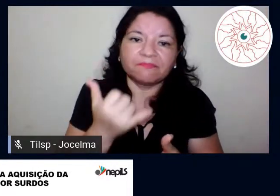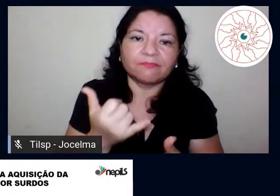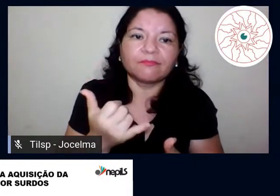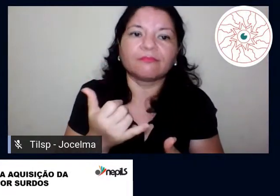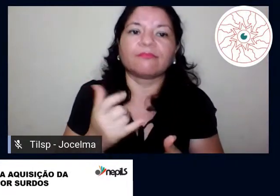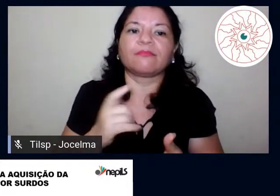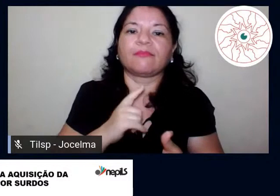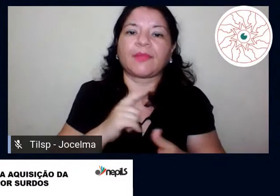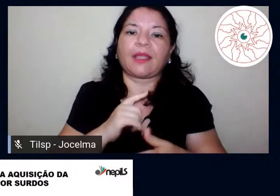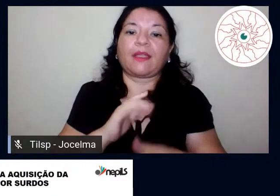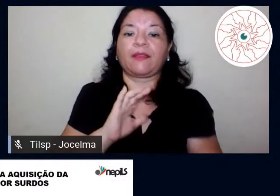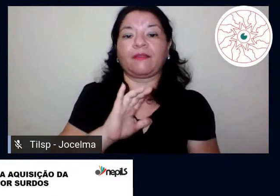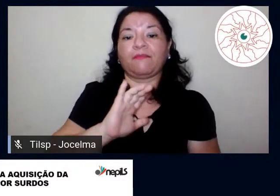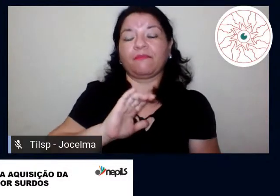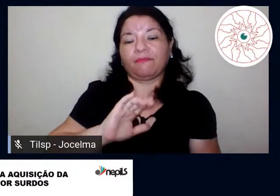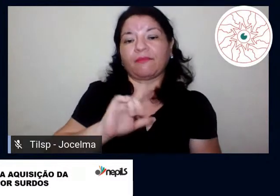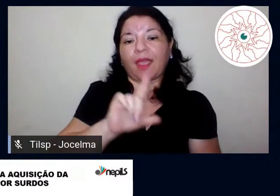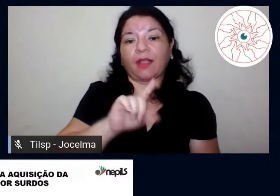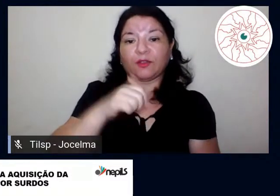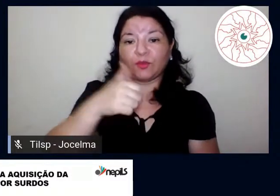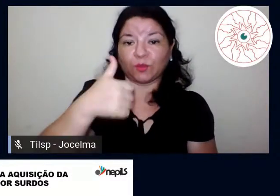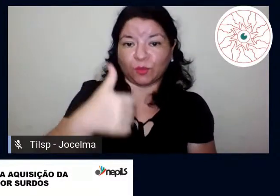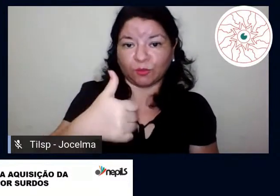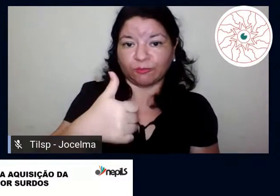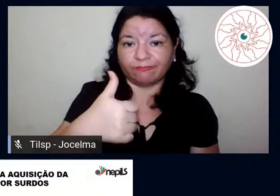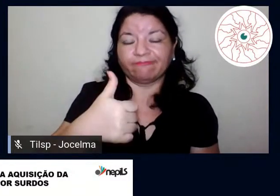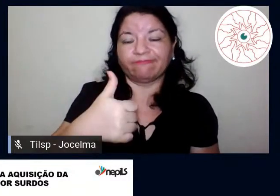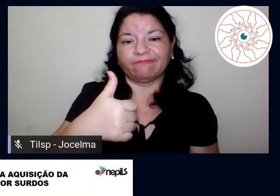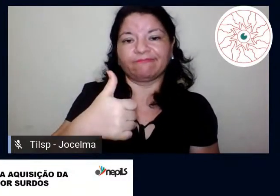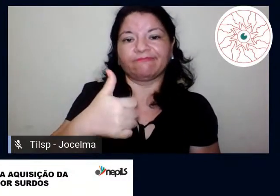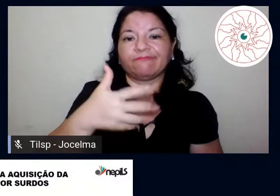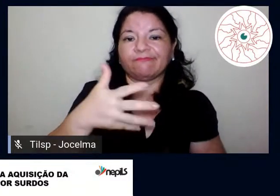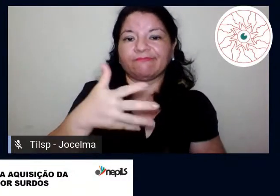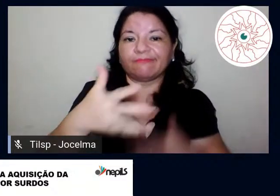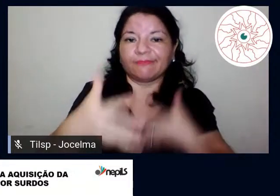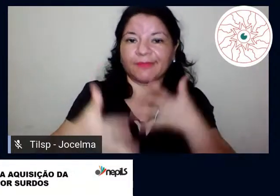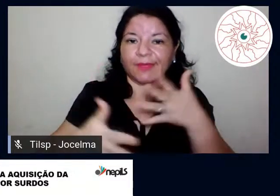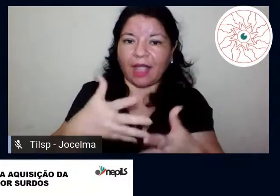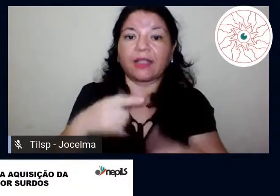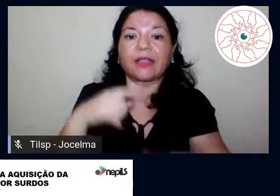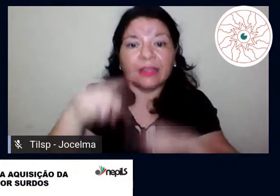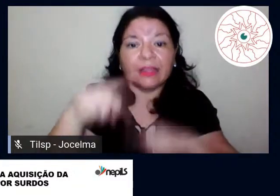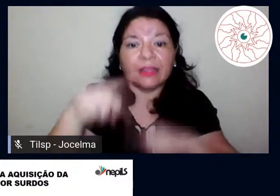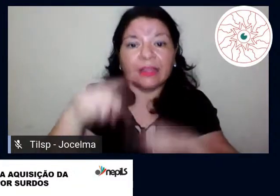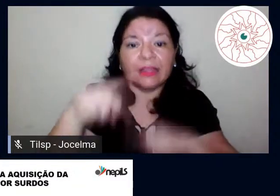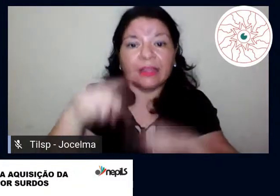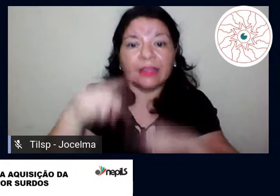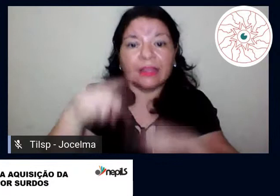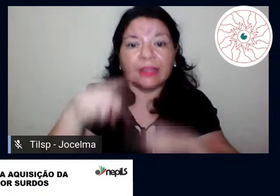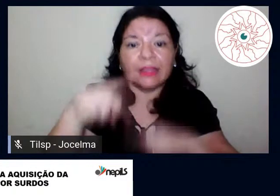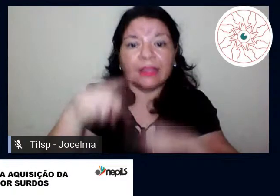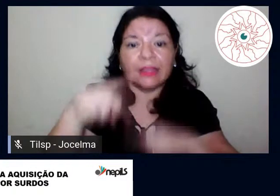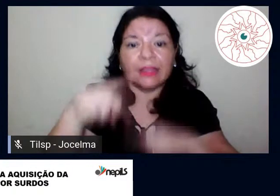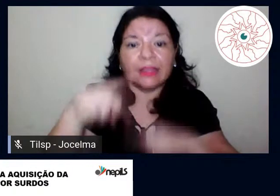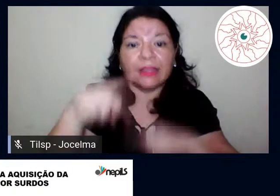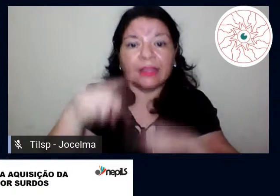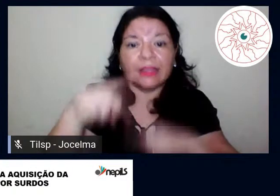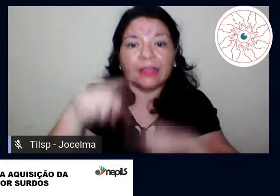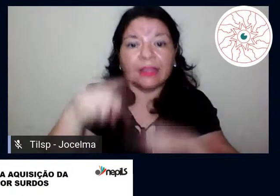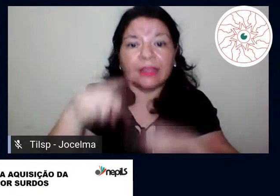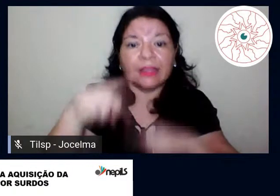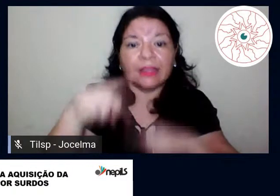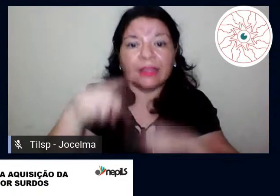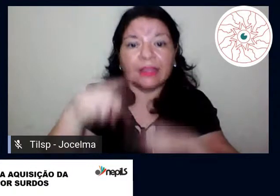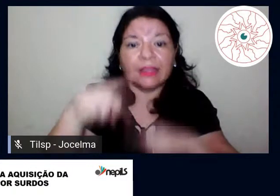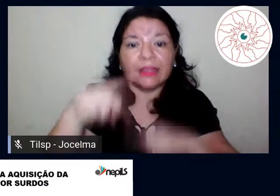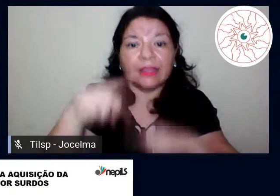língua um. E aí ele passa, dá dois saltos enormes que a gente mostrou lá atrás e passa para a escrita